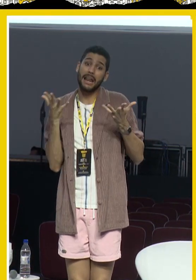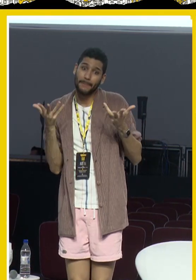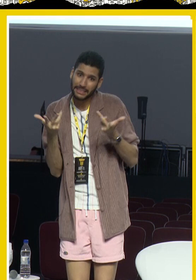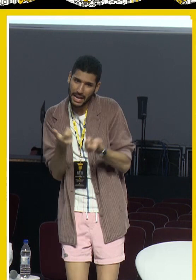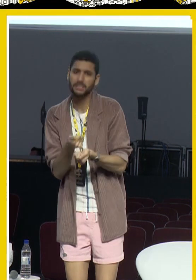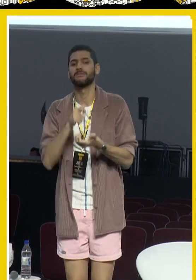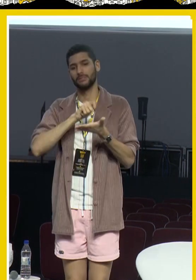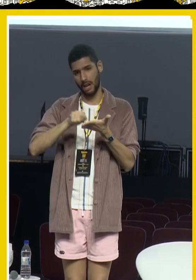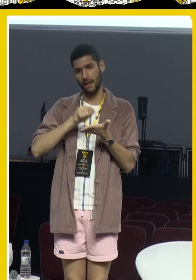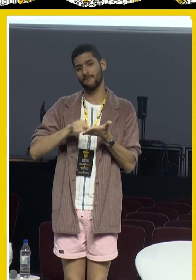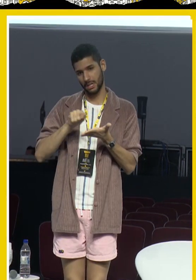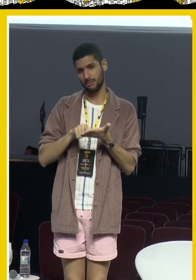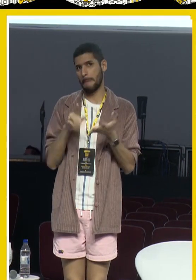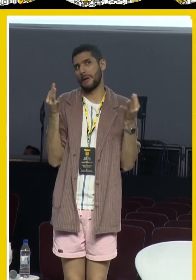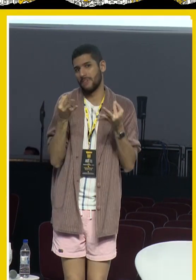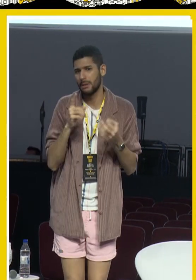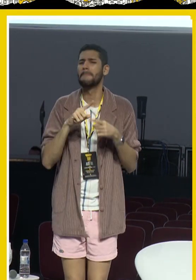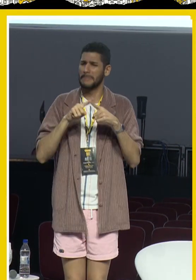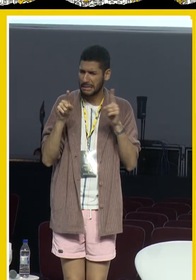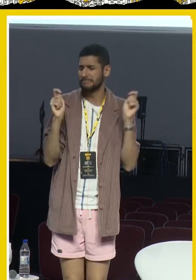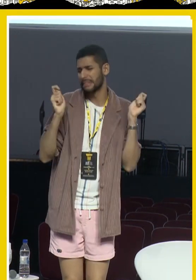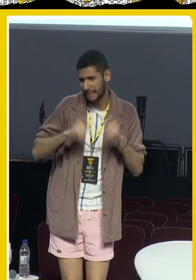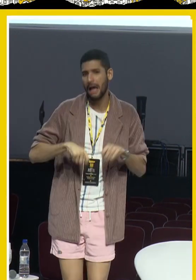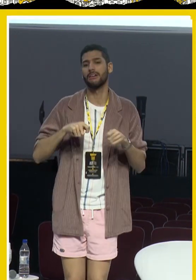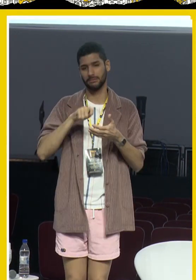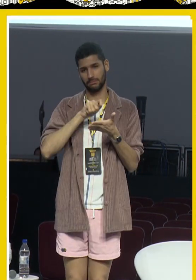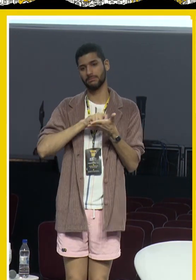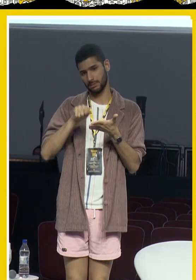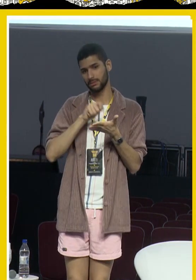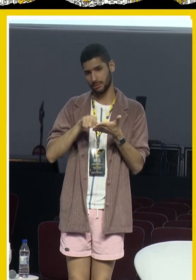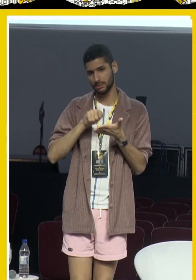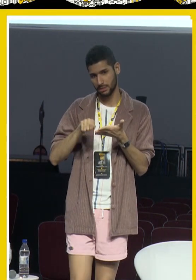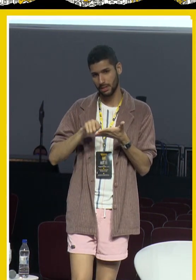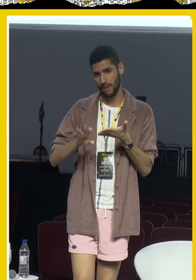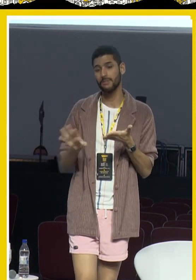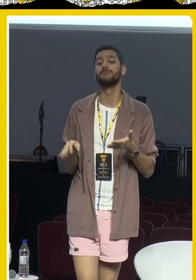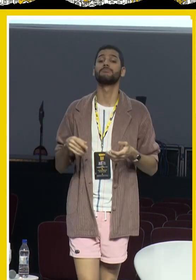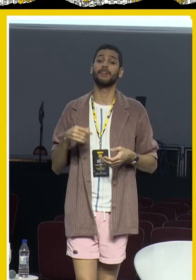libras eu tenho um conhecimento maior na escrita né